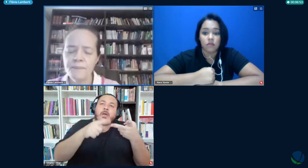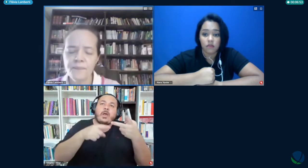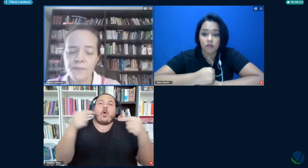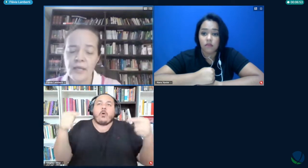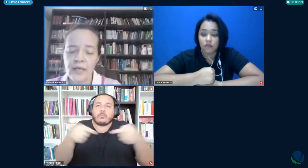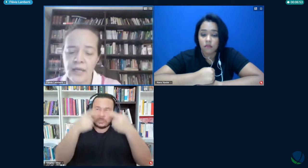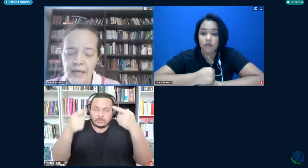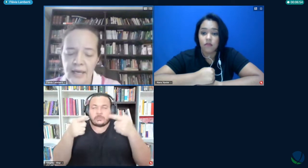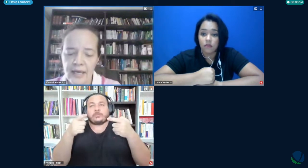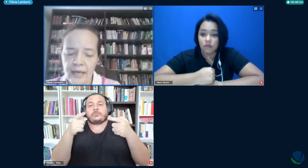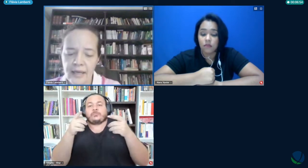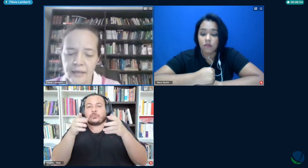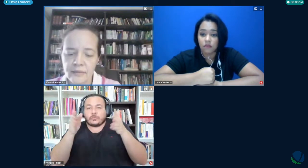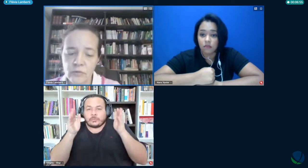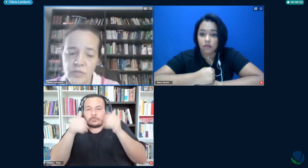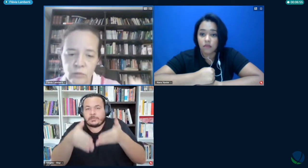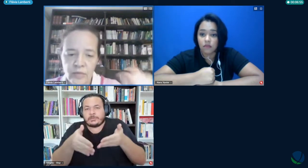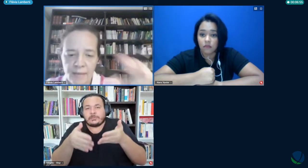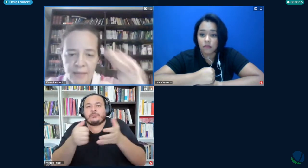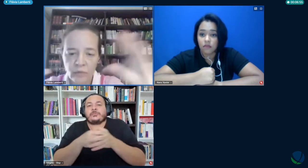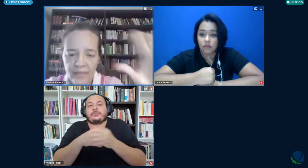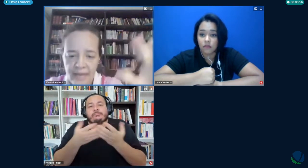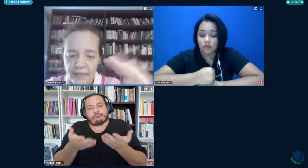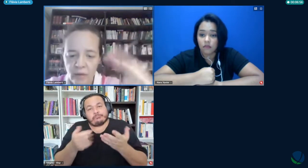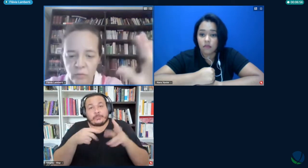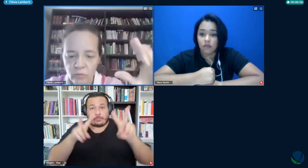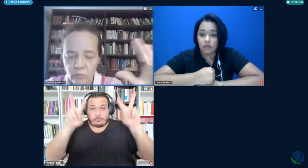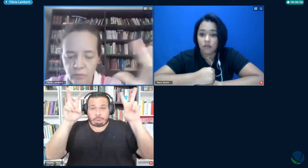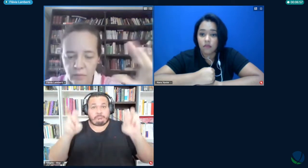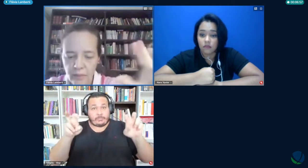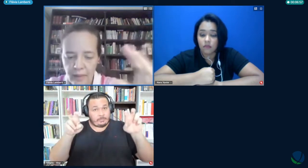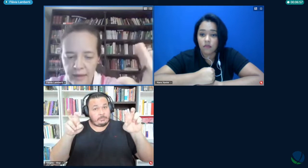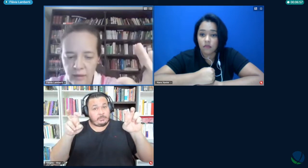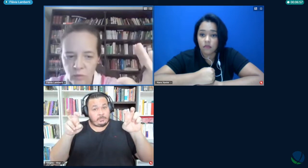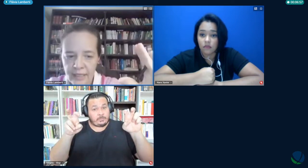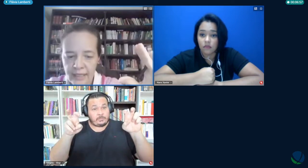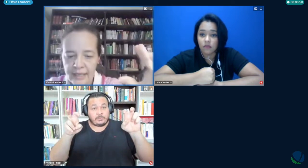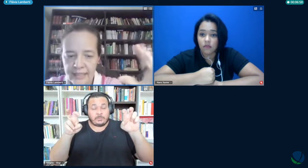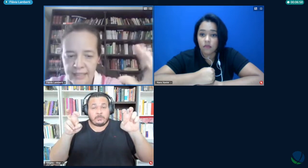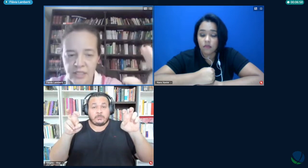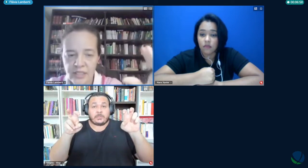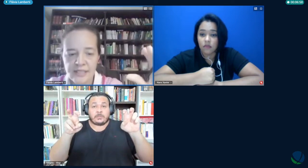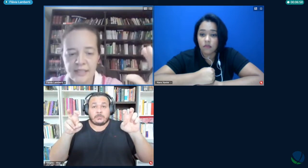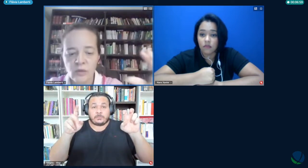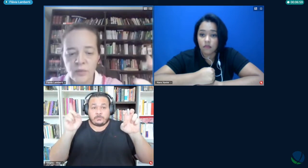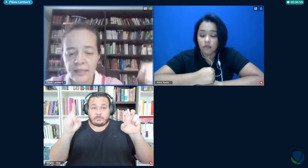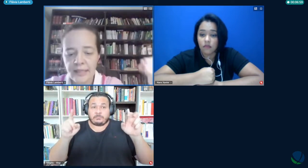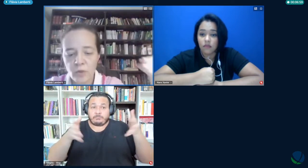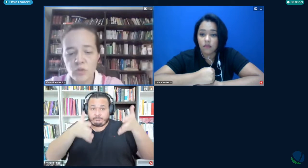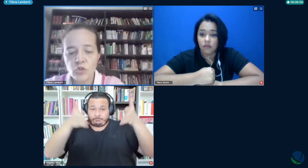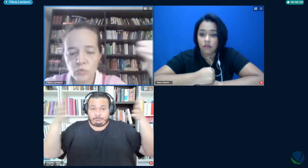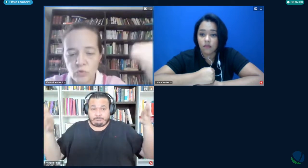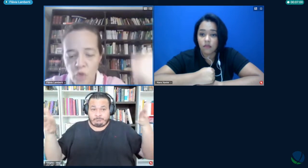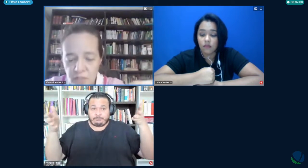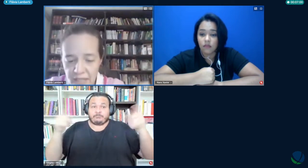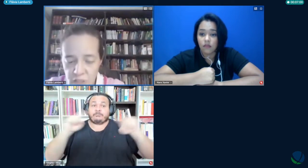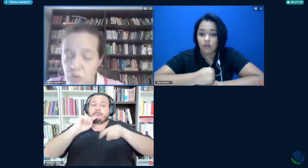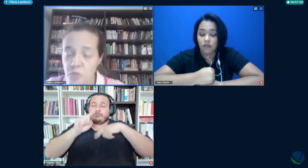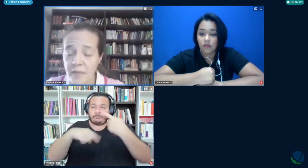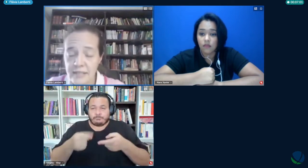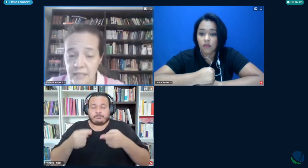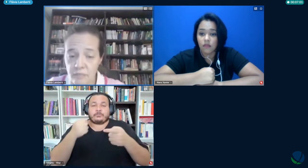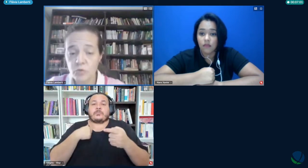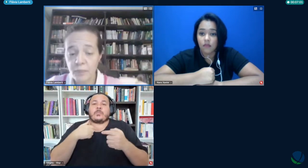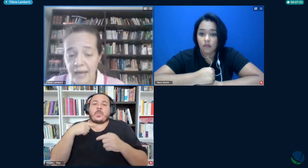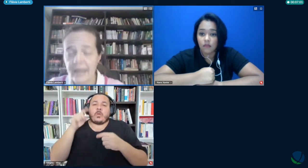Né? Então, seria um tema que é a grande questão, e depois os